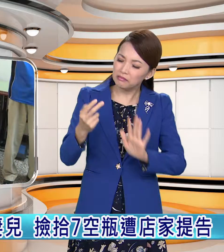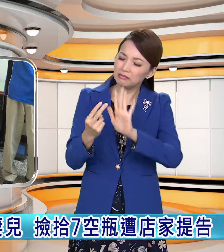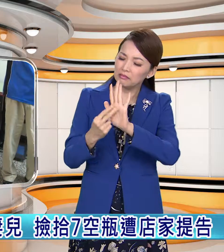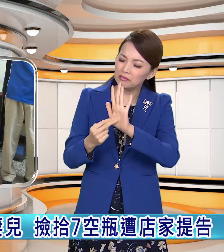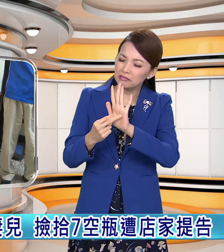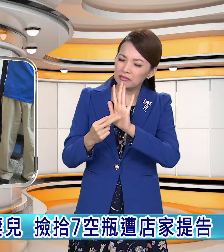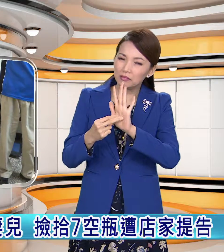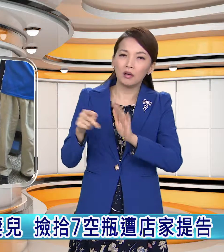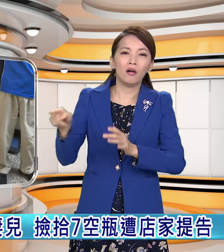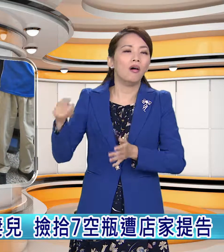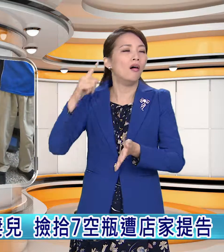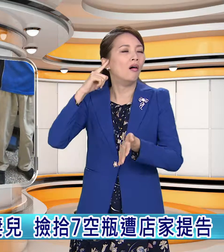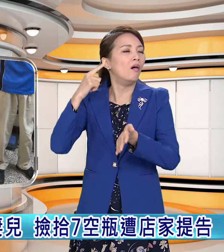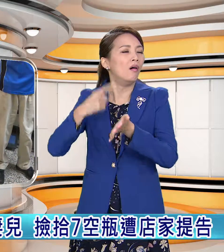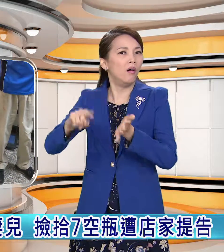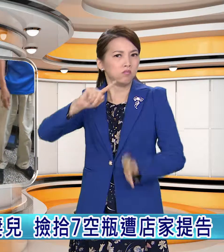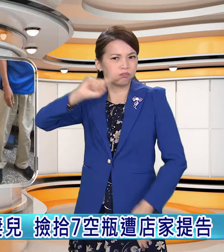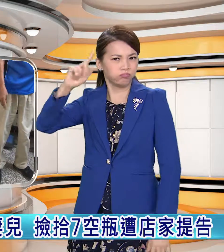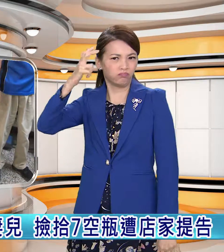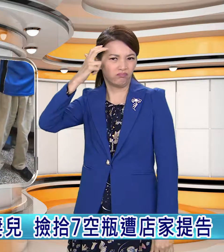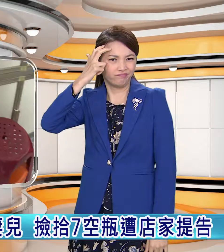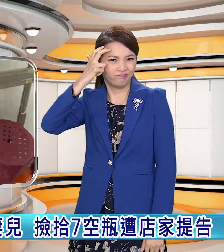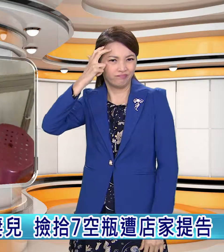来移送法办。